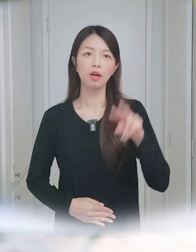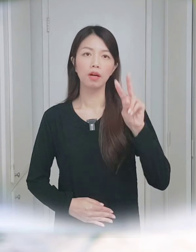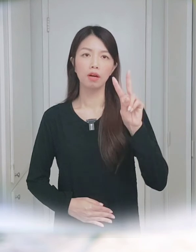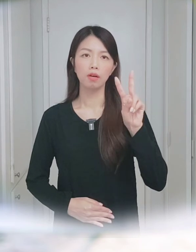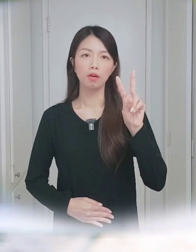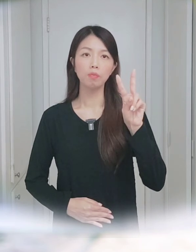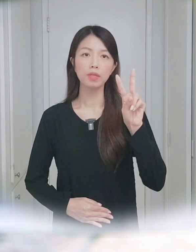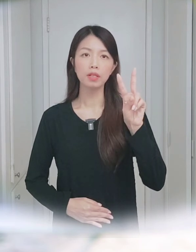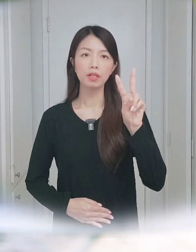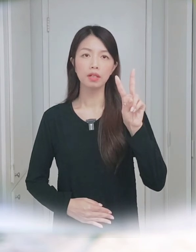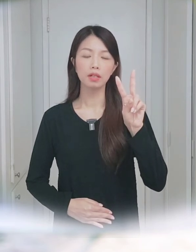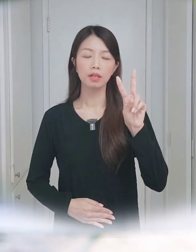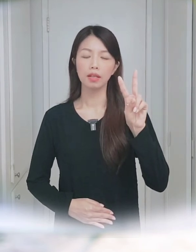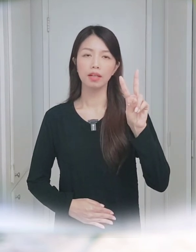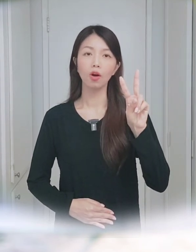수어는요.